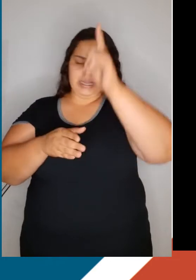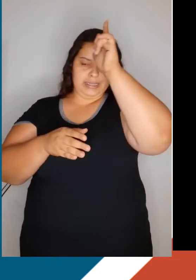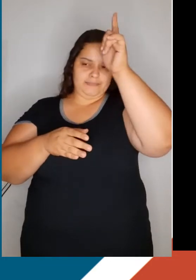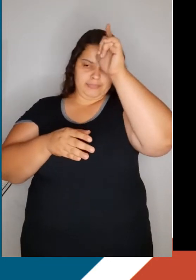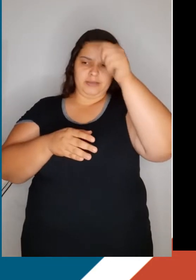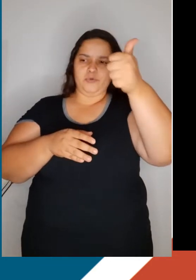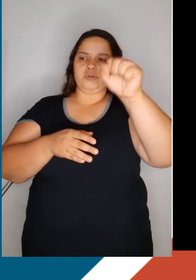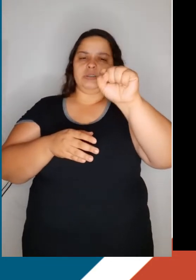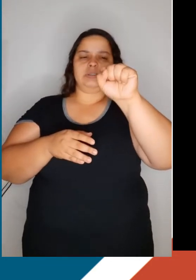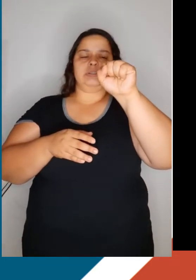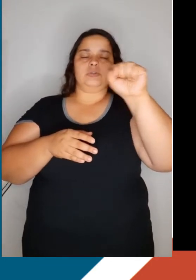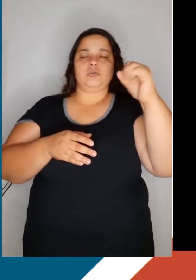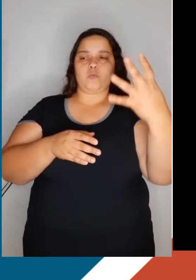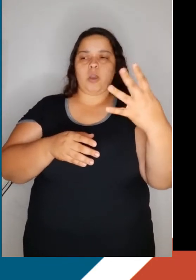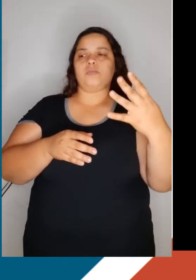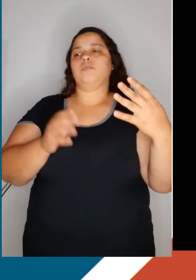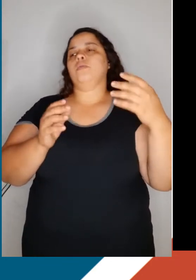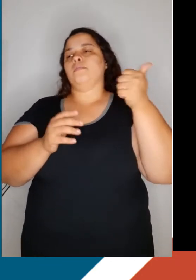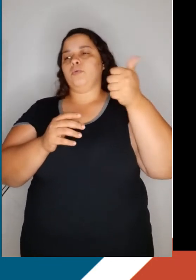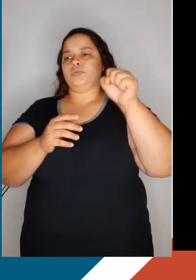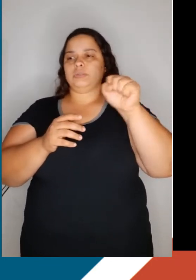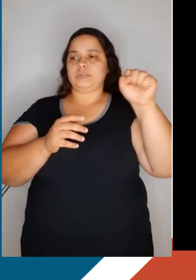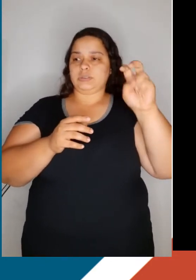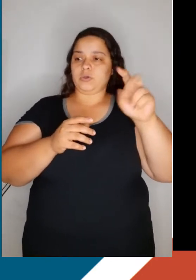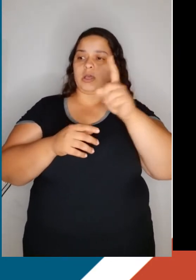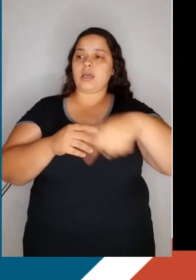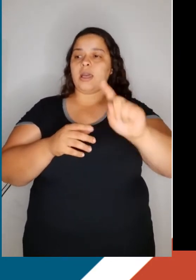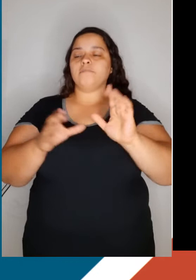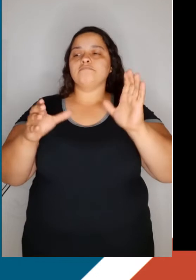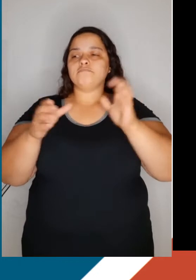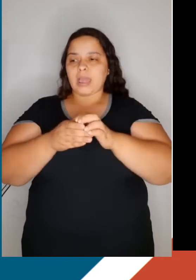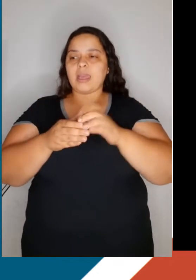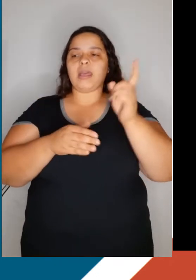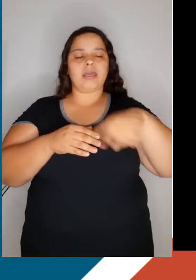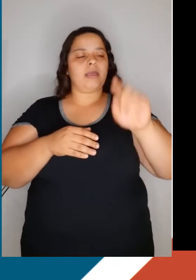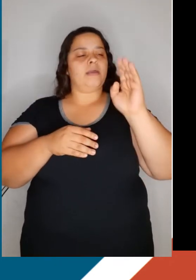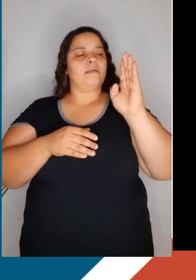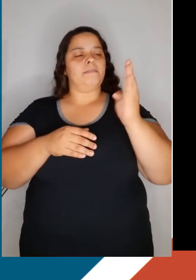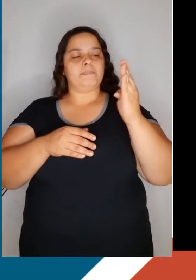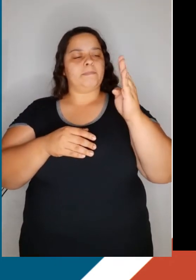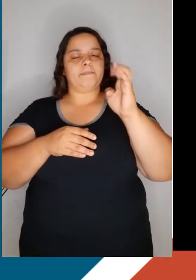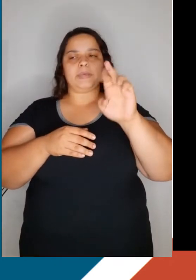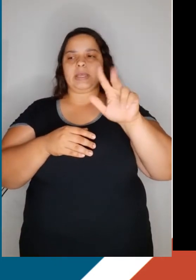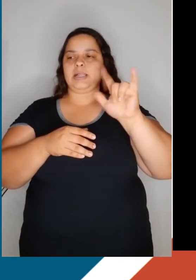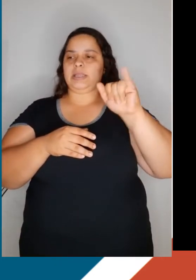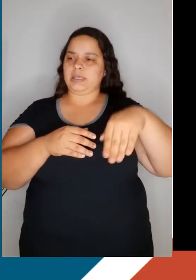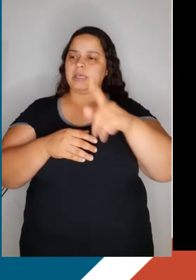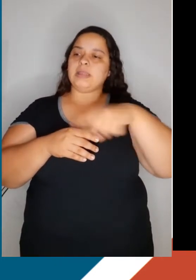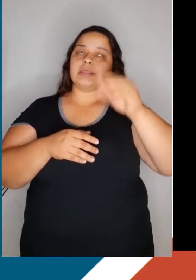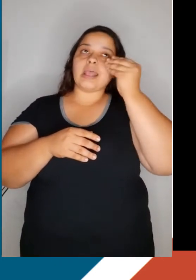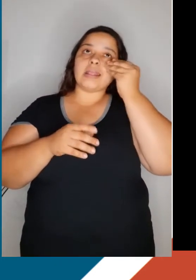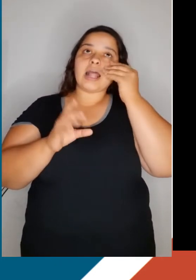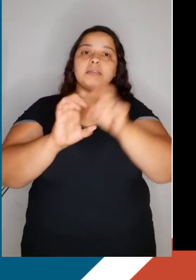1884 e 1885, a chamada Conferência de Berlim. Ela teve entre as suas principais determinações garantir a